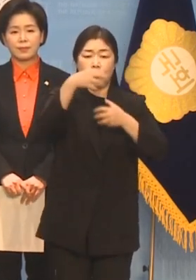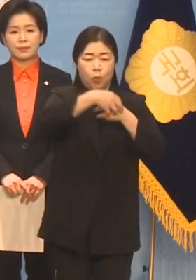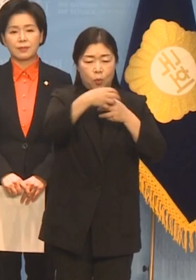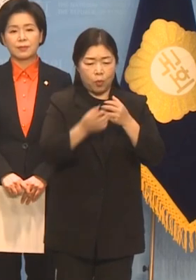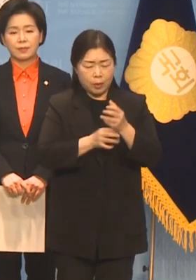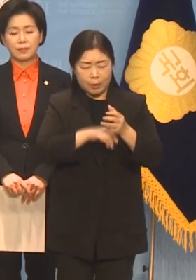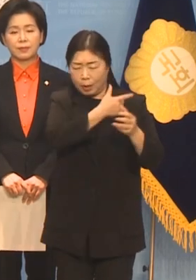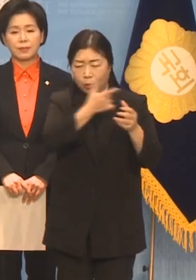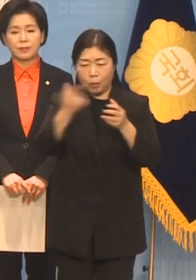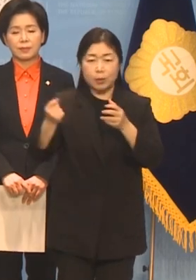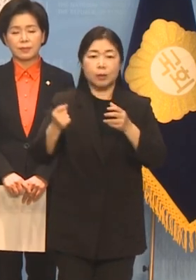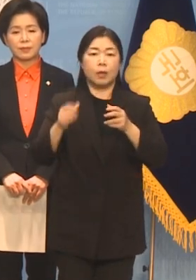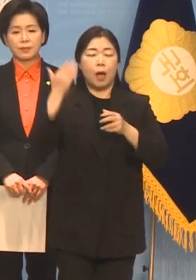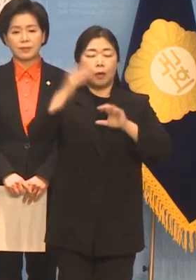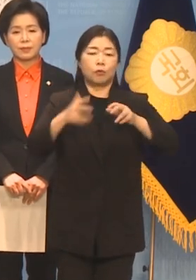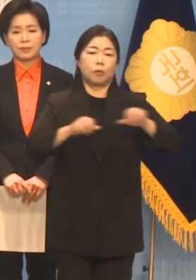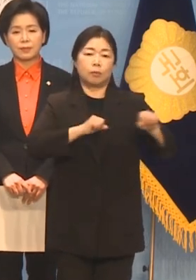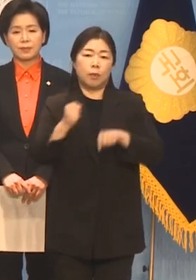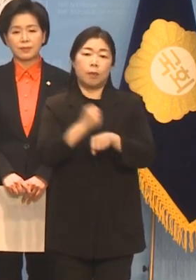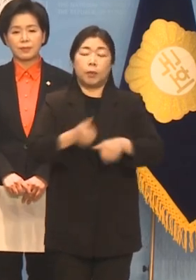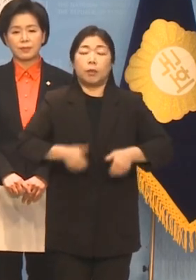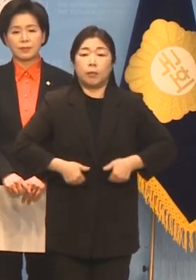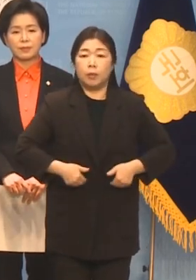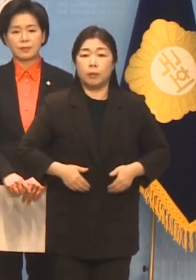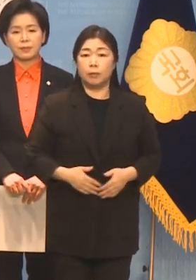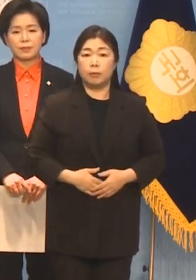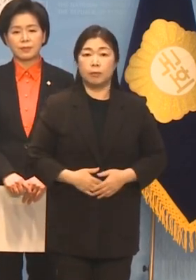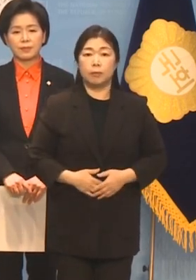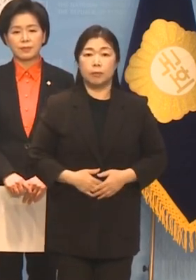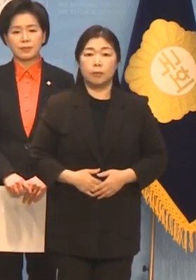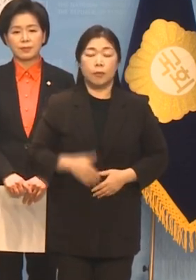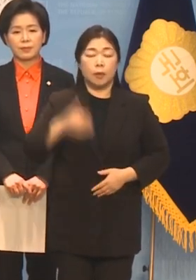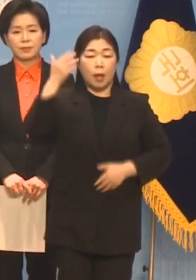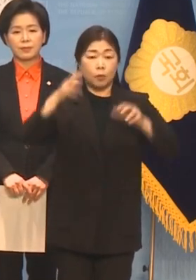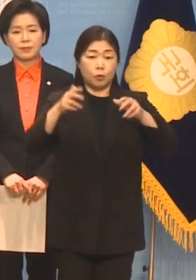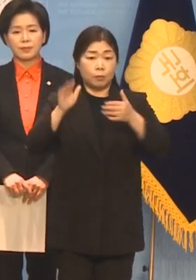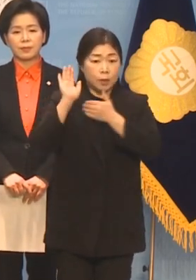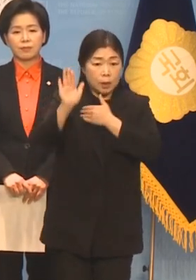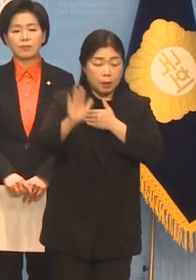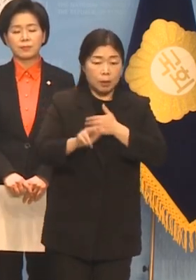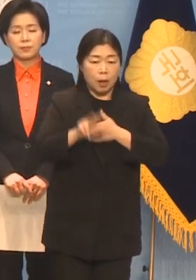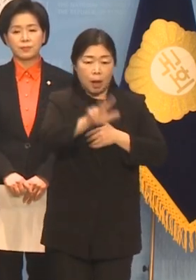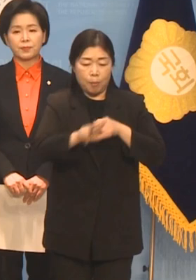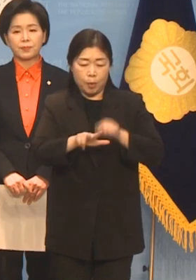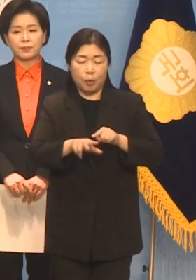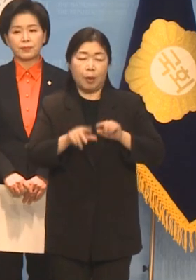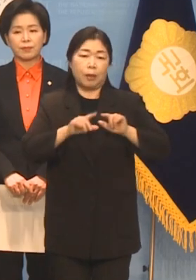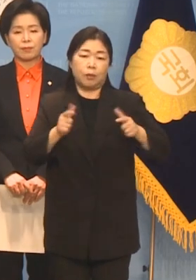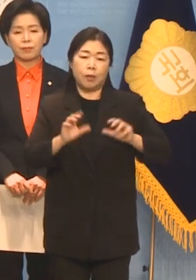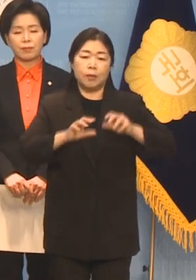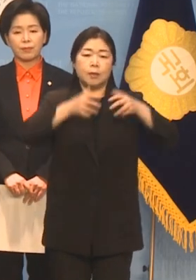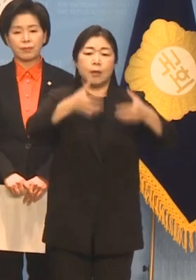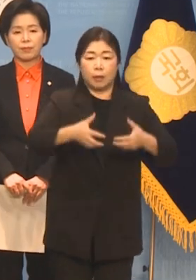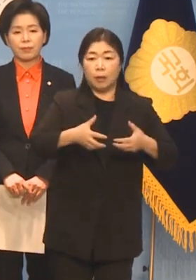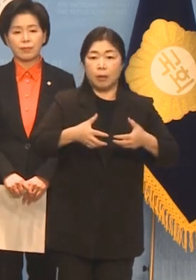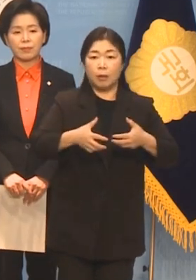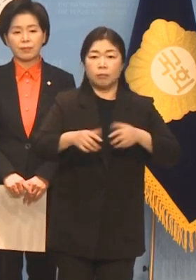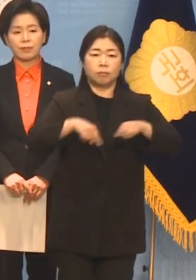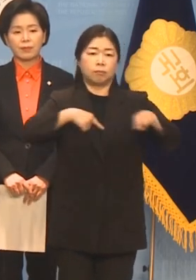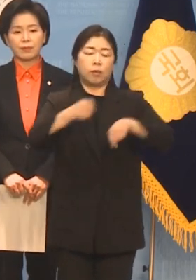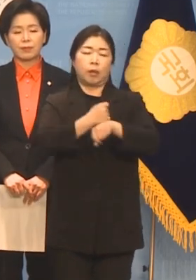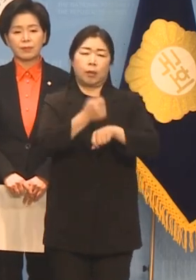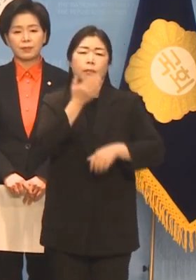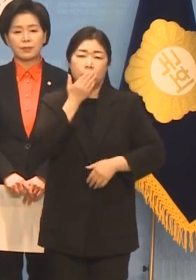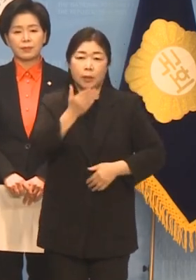합니다. 대한민국의 미래 영토는 한반도가 아닌 세계입니다. 세계가 대한민국의 미래